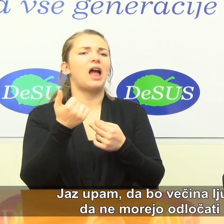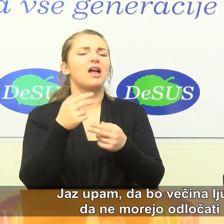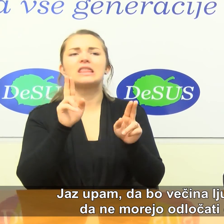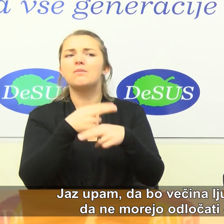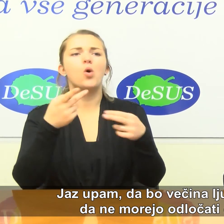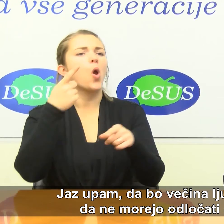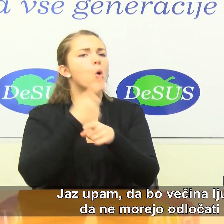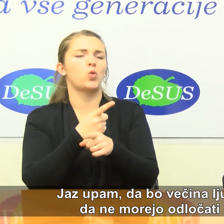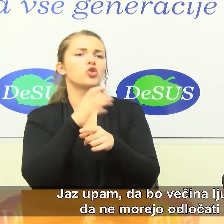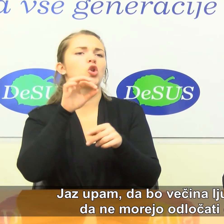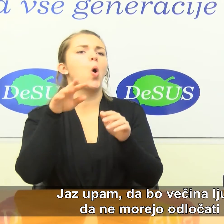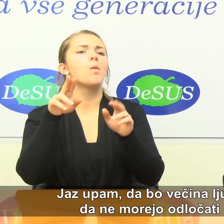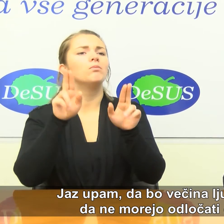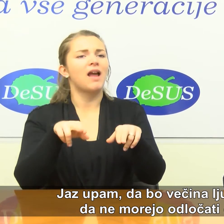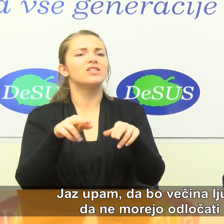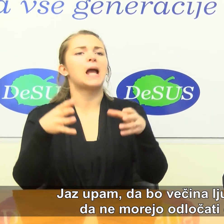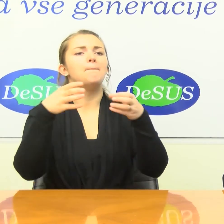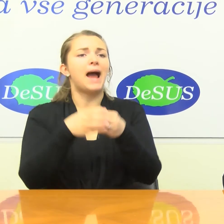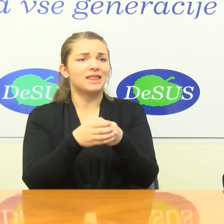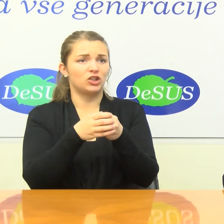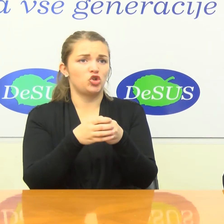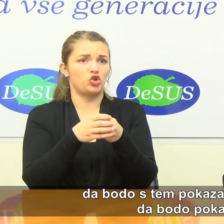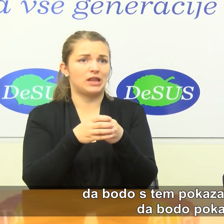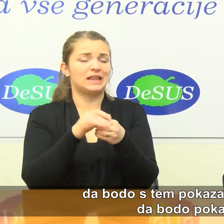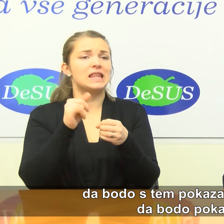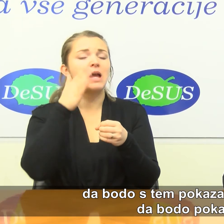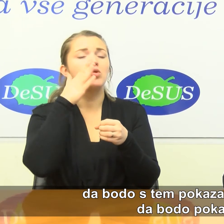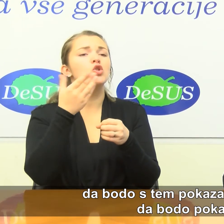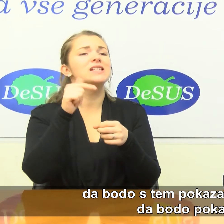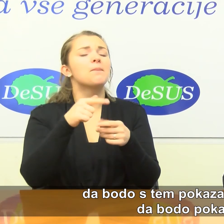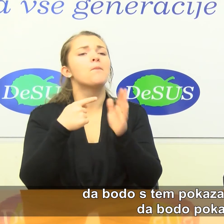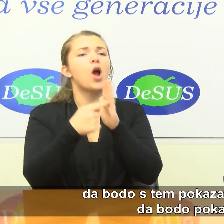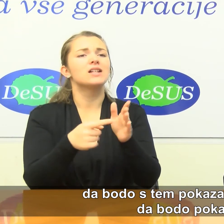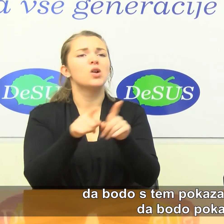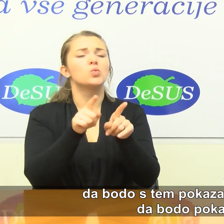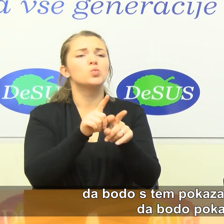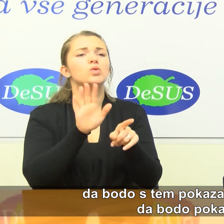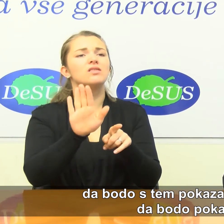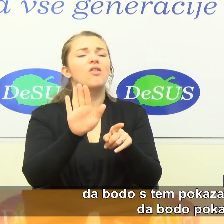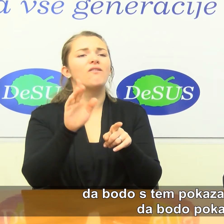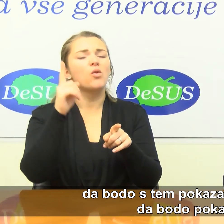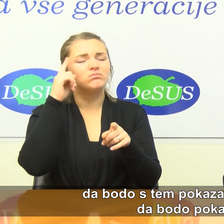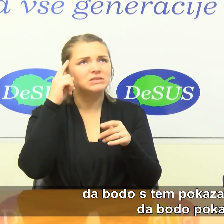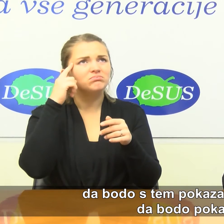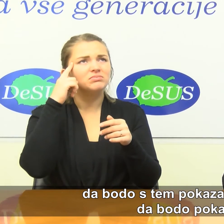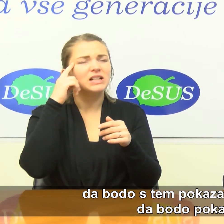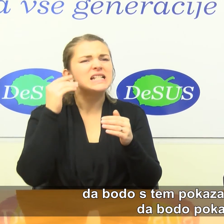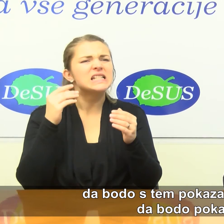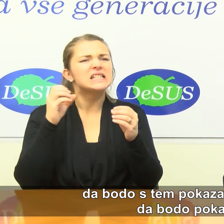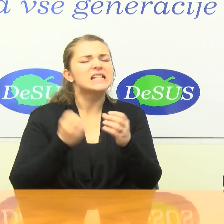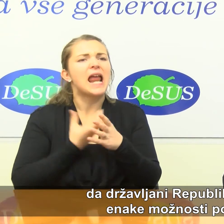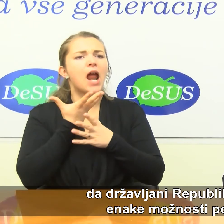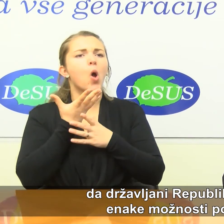pravicah manjšin, da bodo s tem pokazali tudi svojo zrelost, da bodo pokazali seveda, da